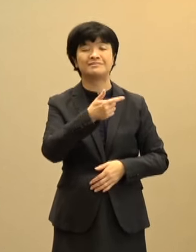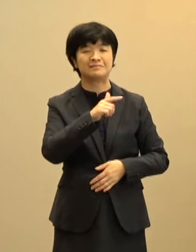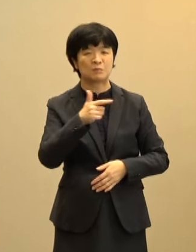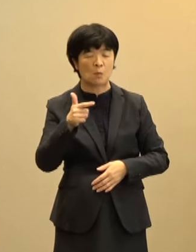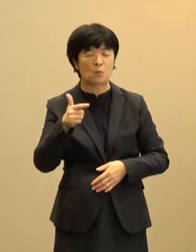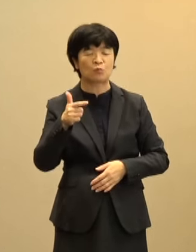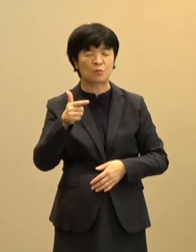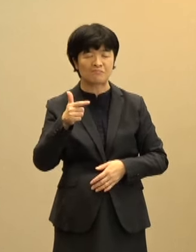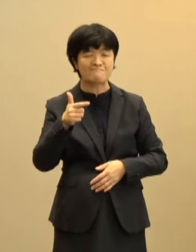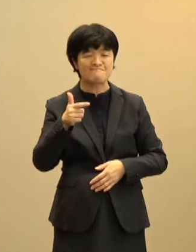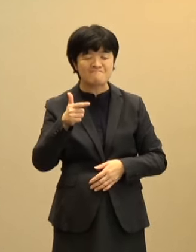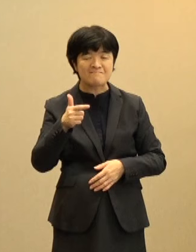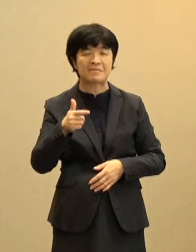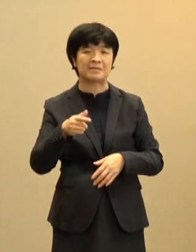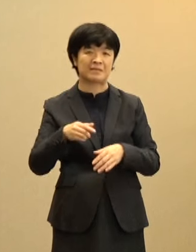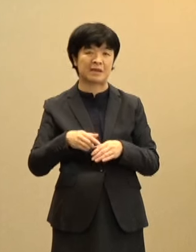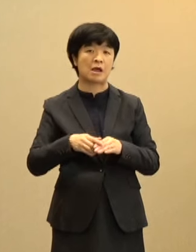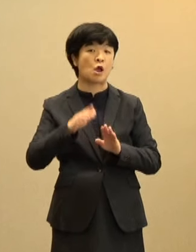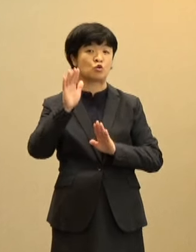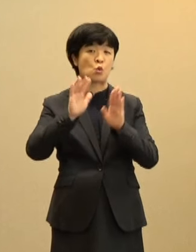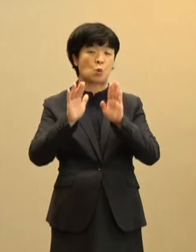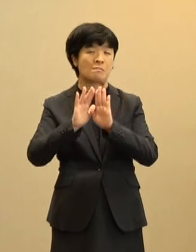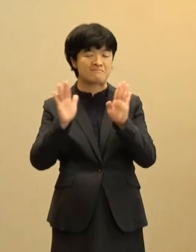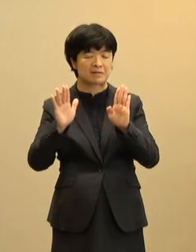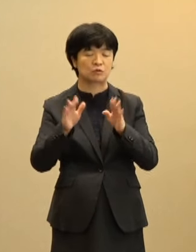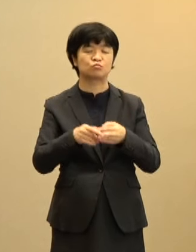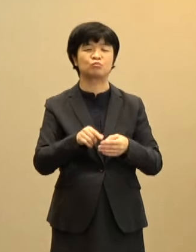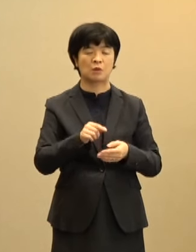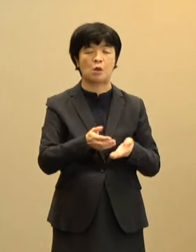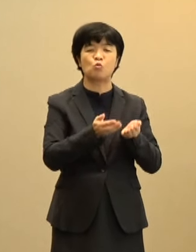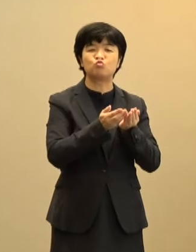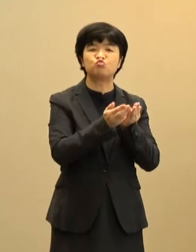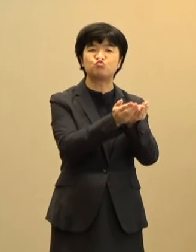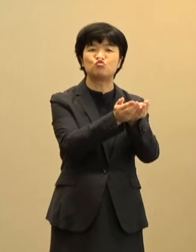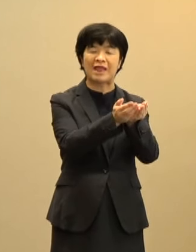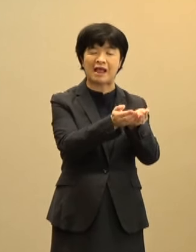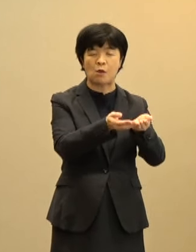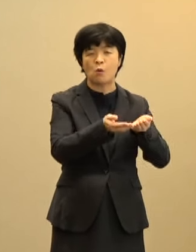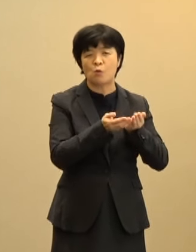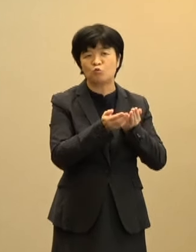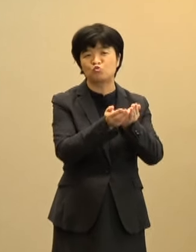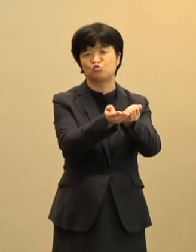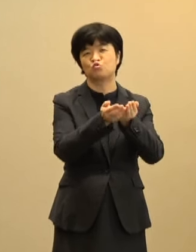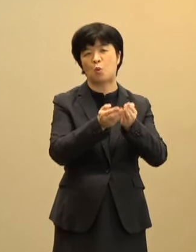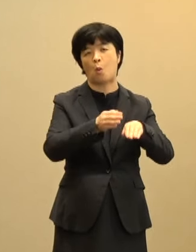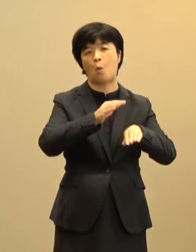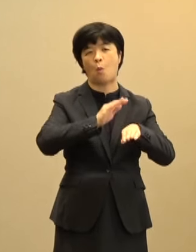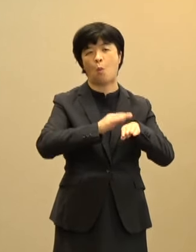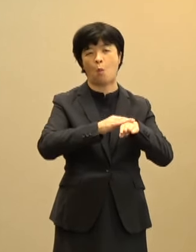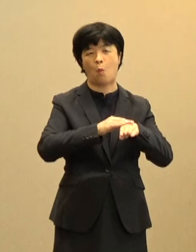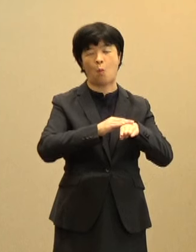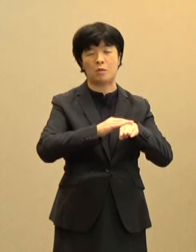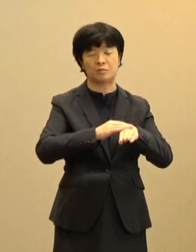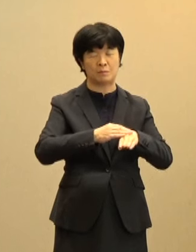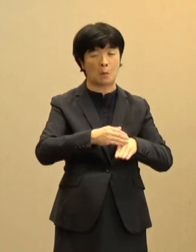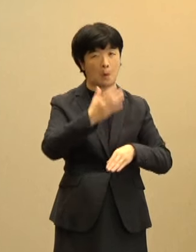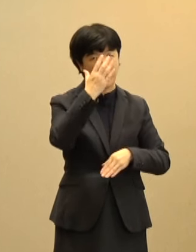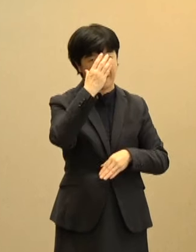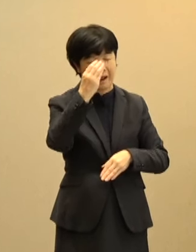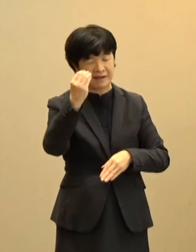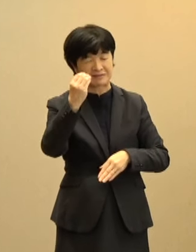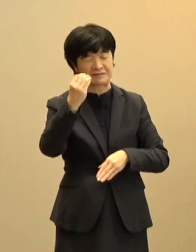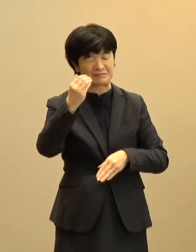大きな流れの中でですね、この船舶を通しての輸送というものにですね、非常に関心が高まっているところと、それから